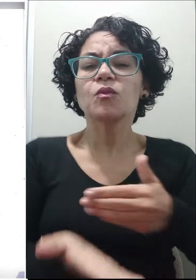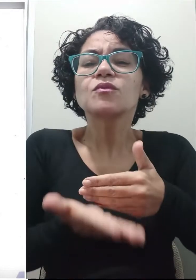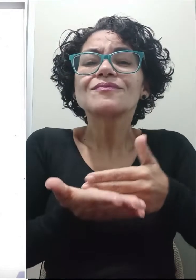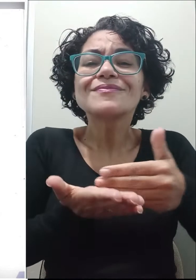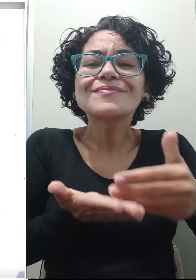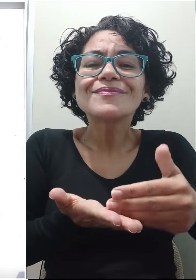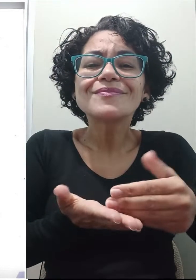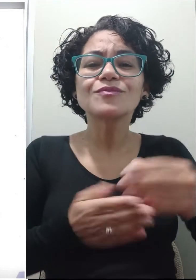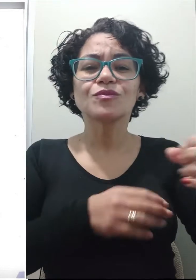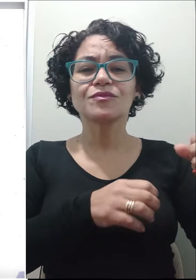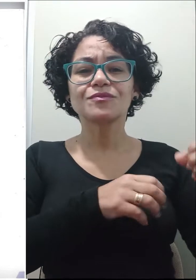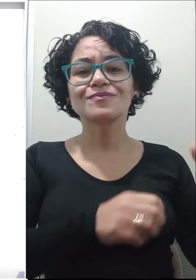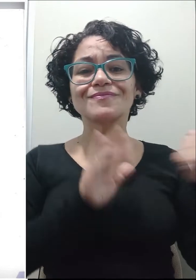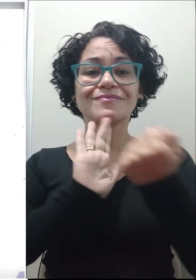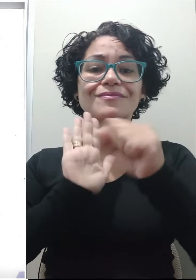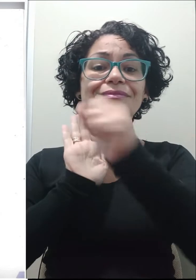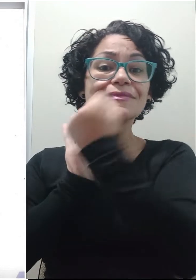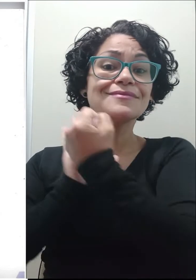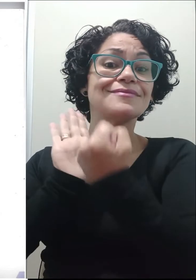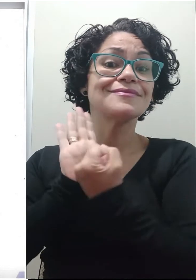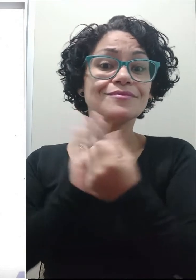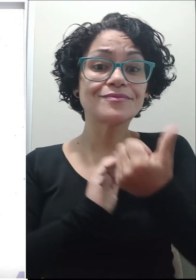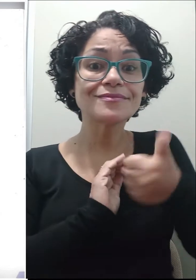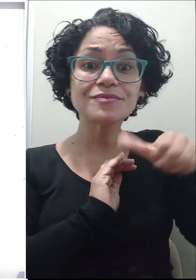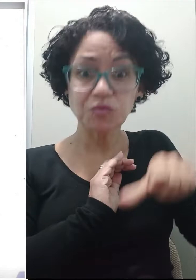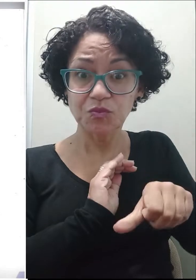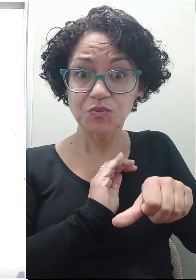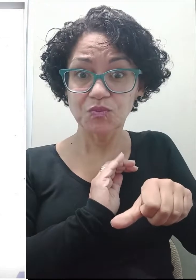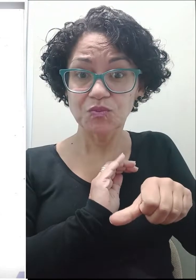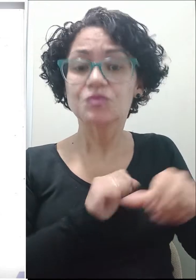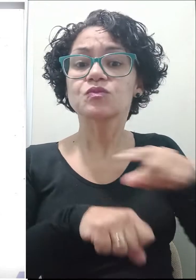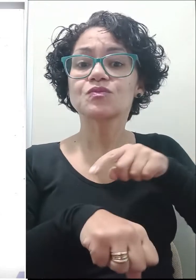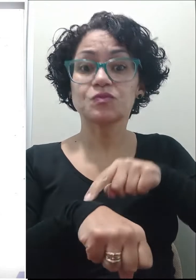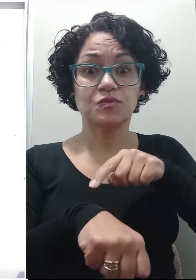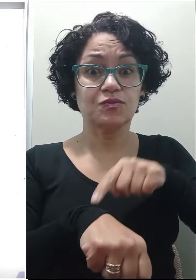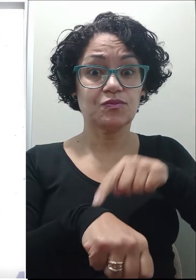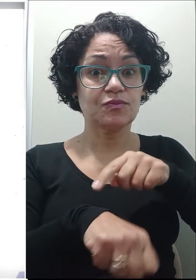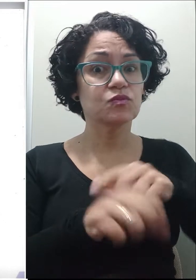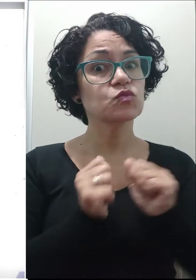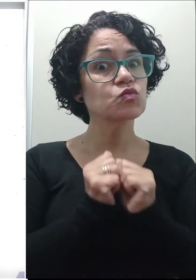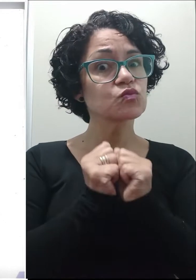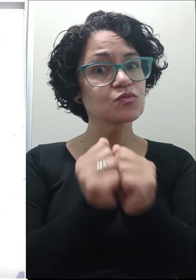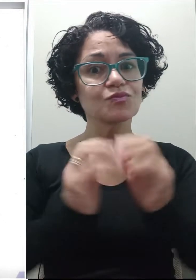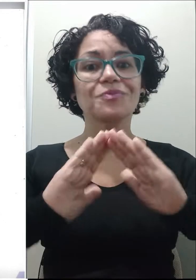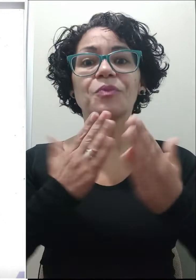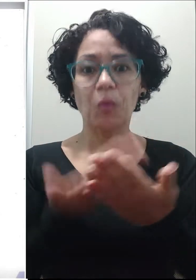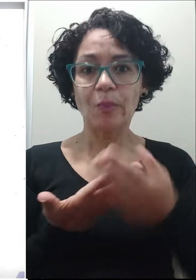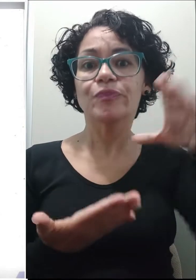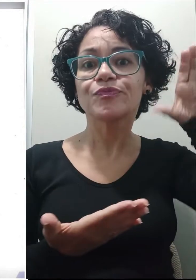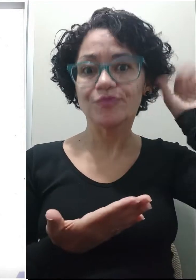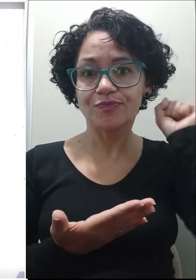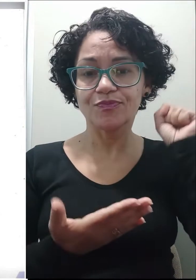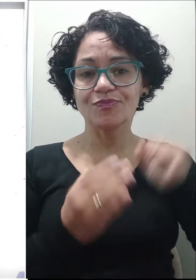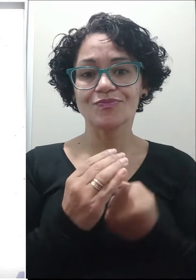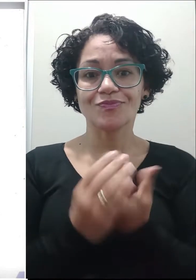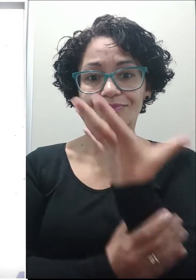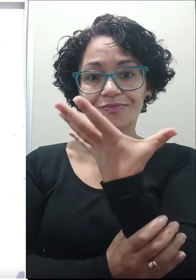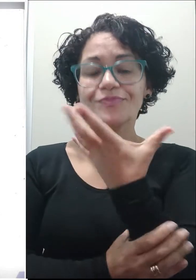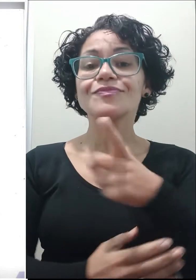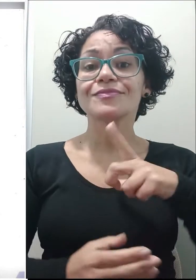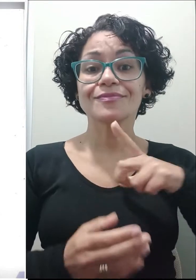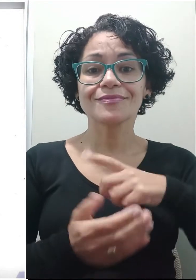surgiram em meados do século XIX, em um momento concomitante com a criação